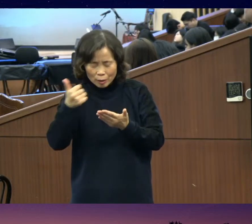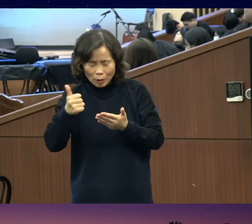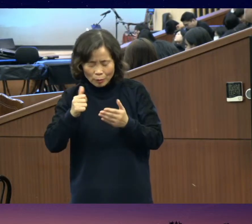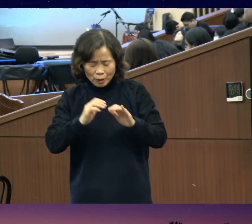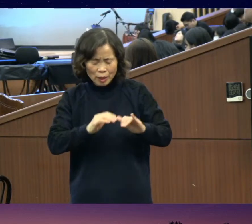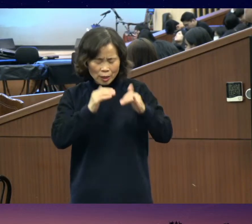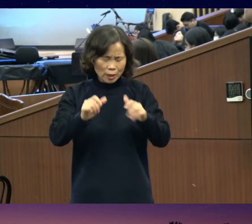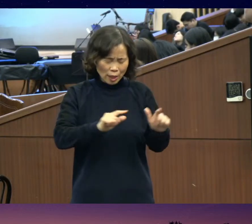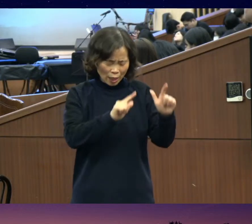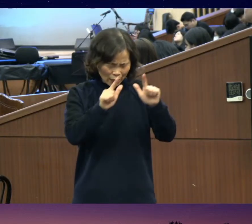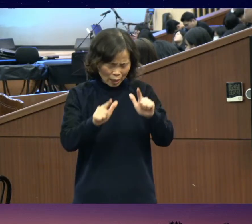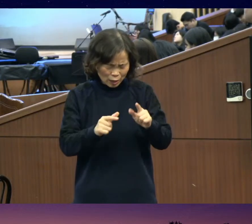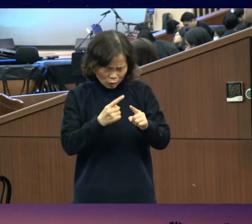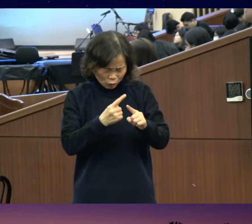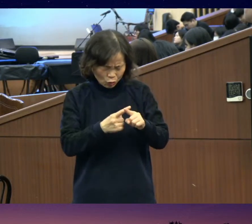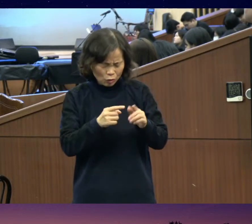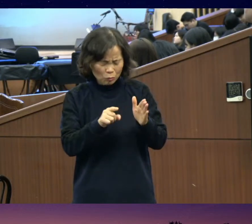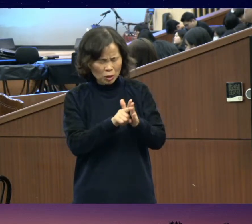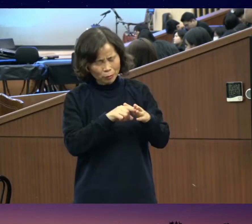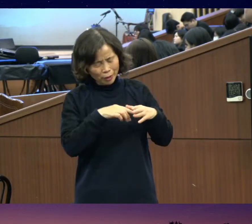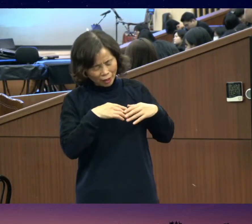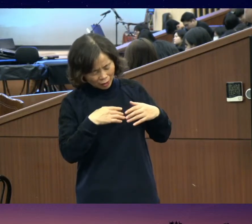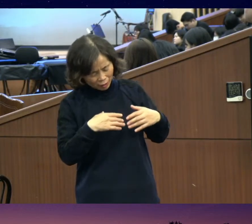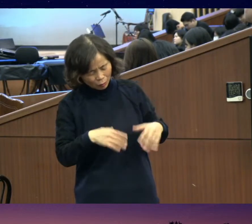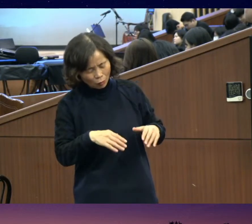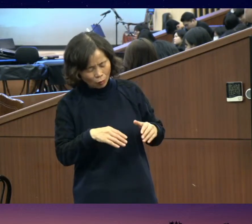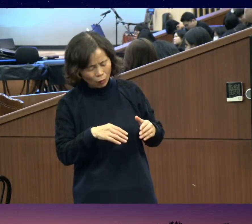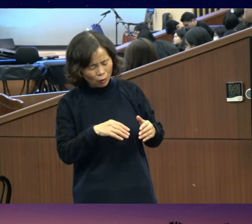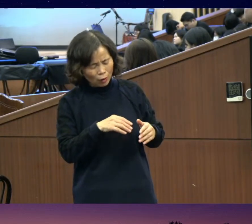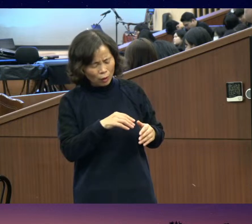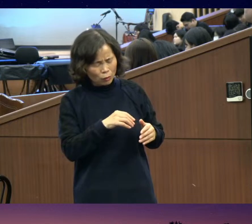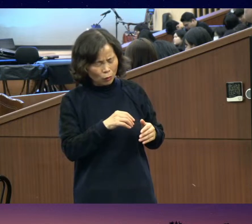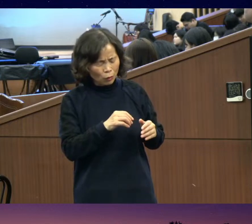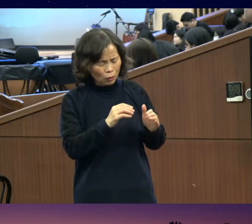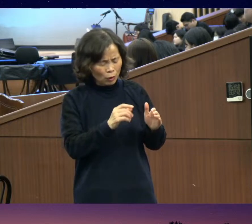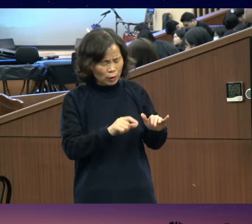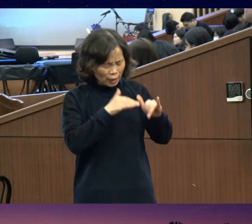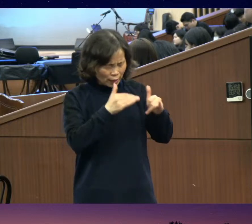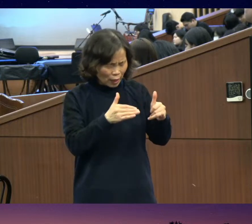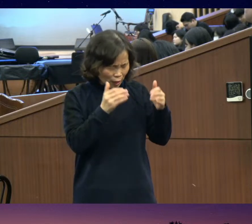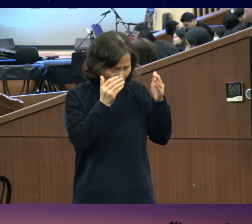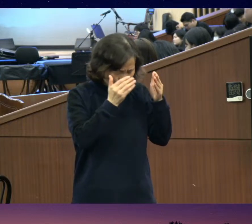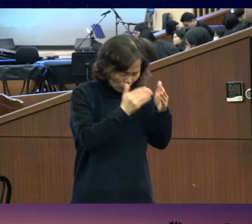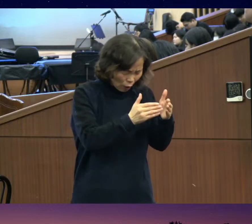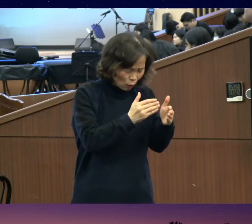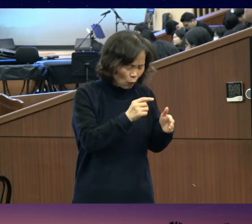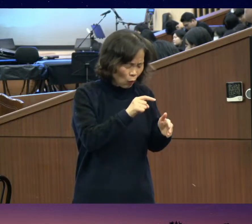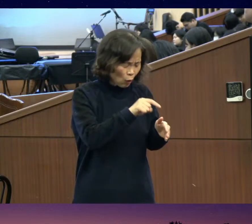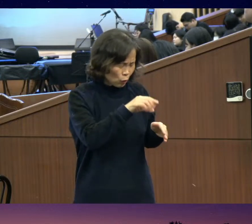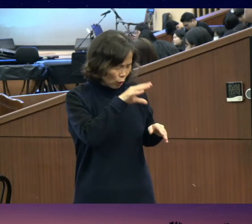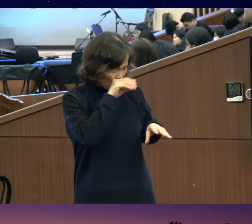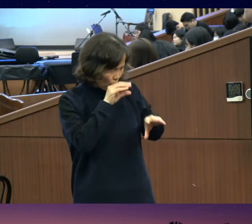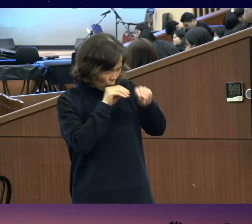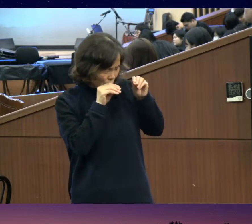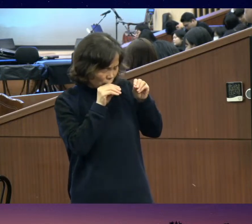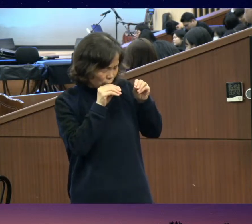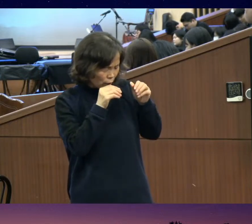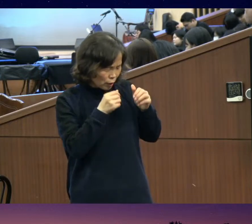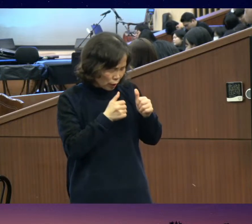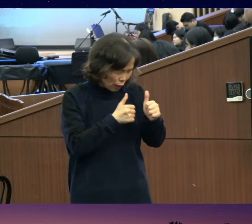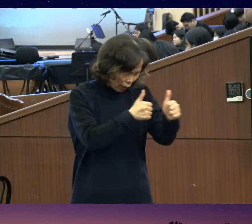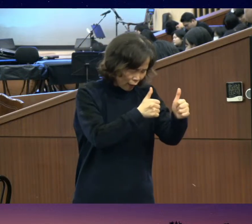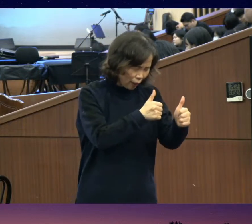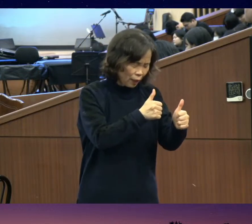세상에 살면서 우리도 모르게 믿음이 약하여져서 때로는 세상을 의지하고 눈에 보이는 것을 바라볼 때가 있었습니다. 이